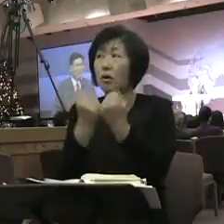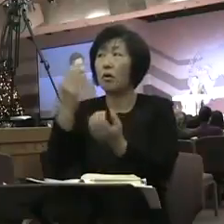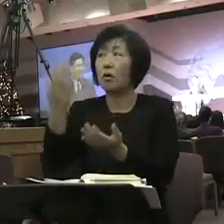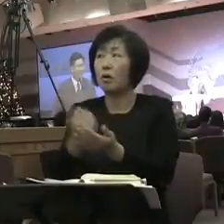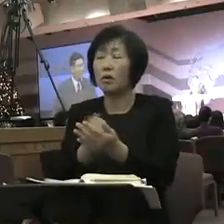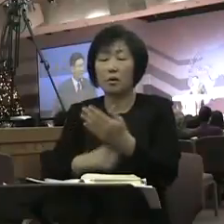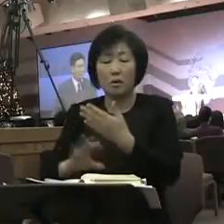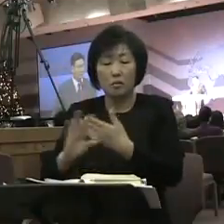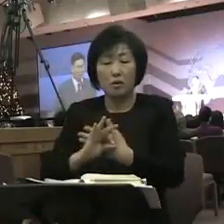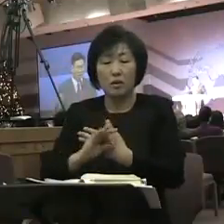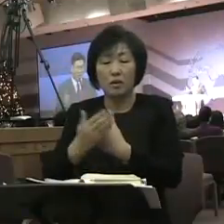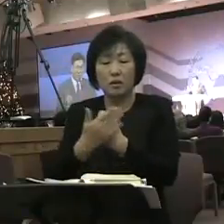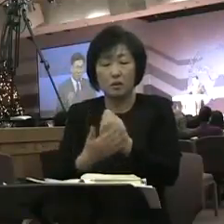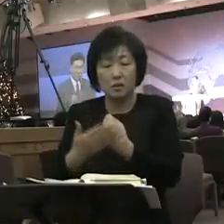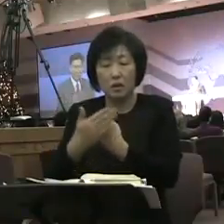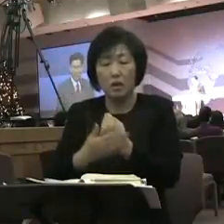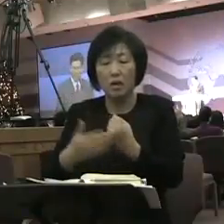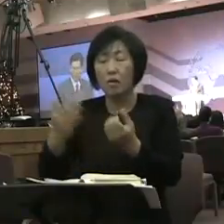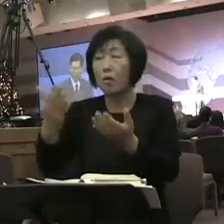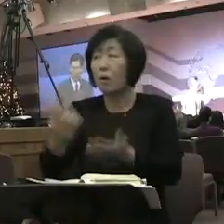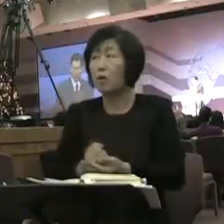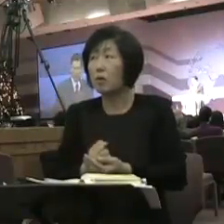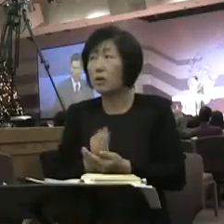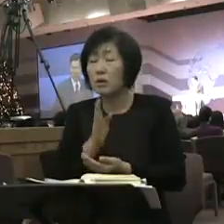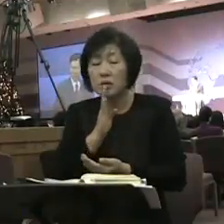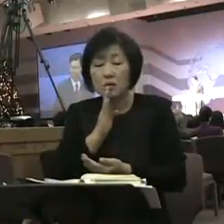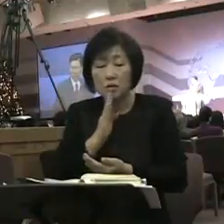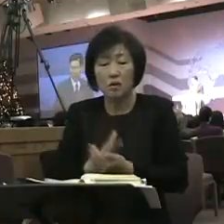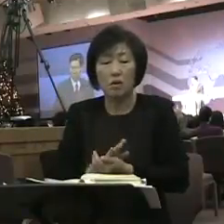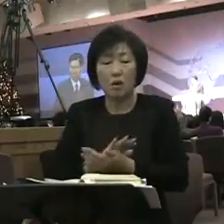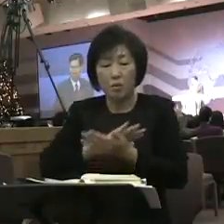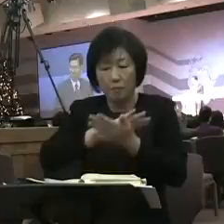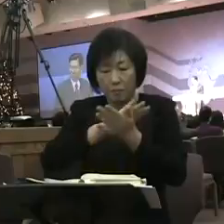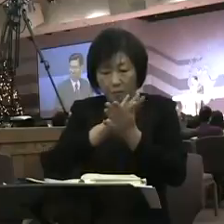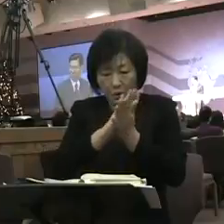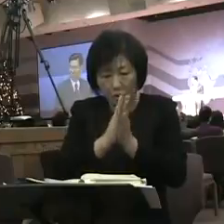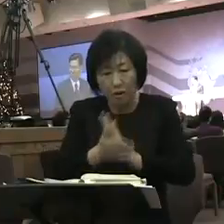은혜 받았습니다가 여러분들의 실질적인 변화를 이끌어냈습니까?